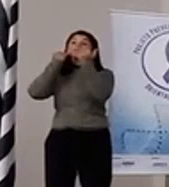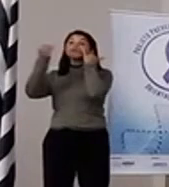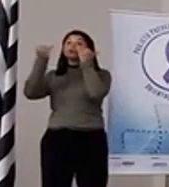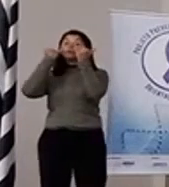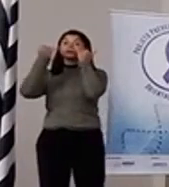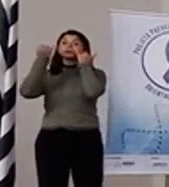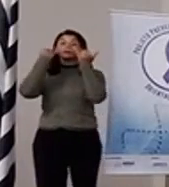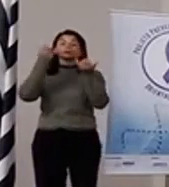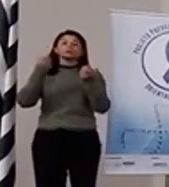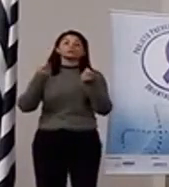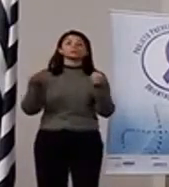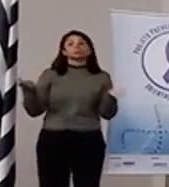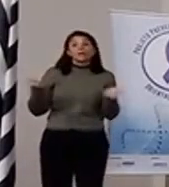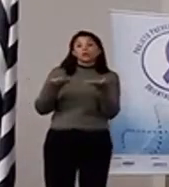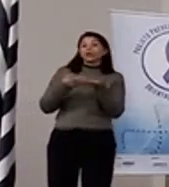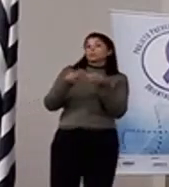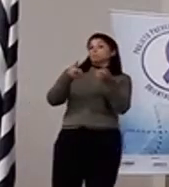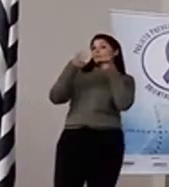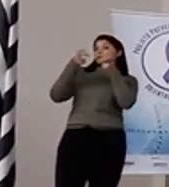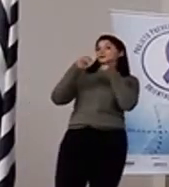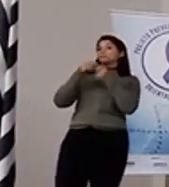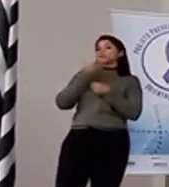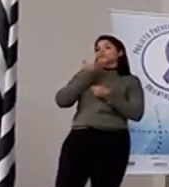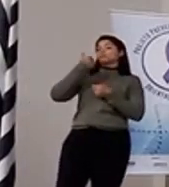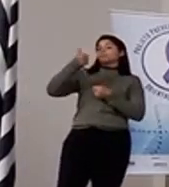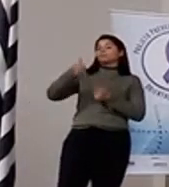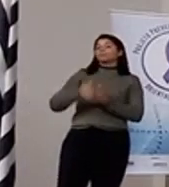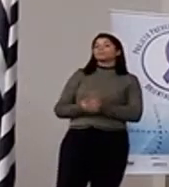jeito, agora já... Sim, sim.